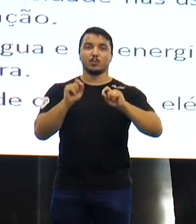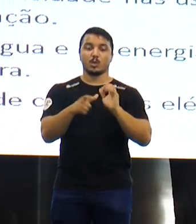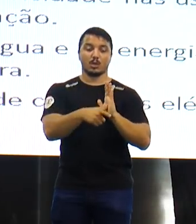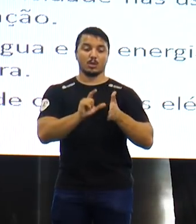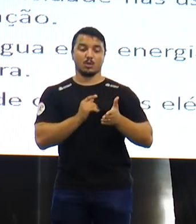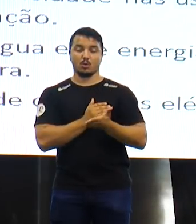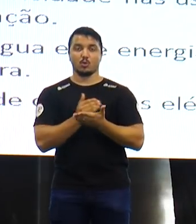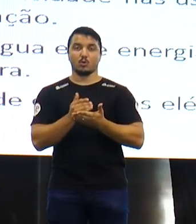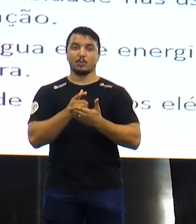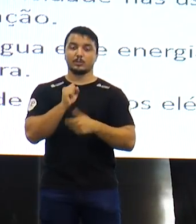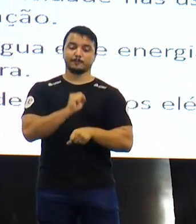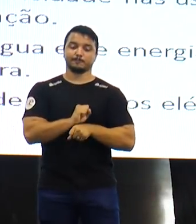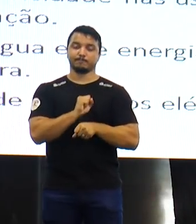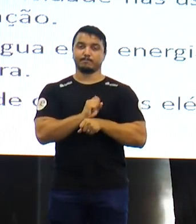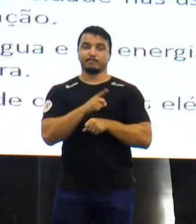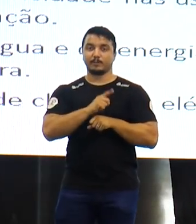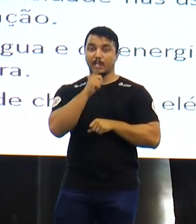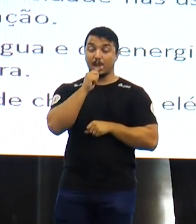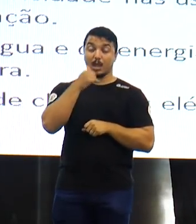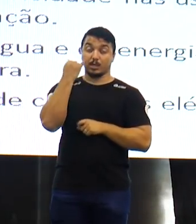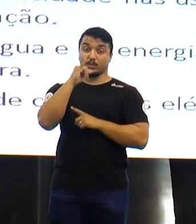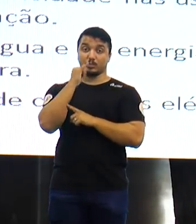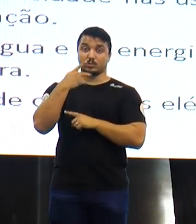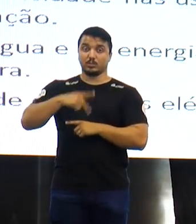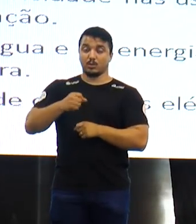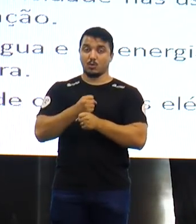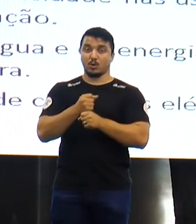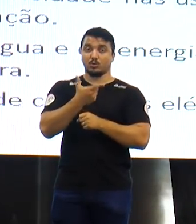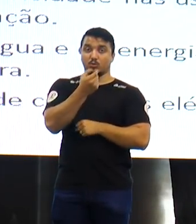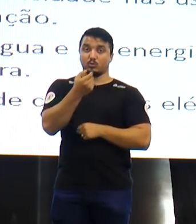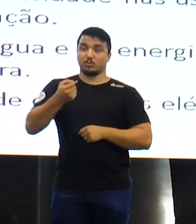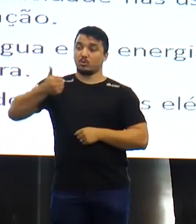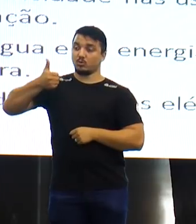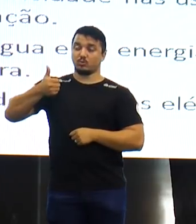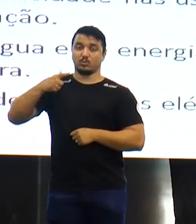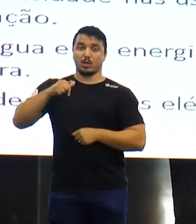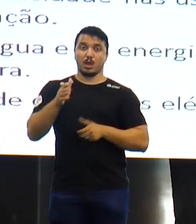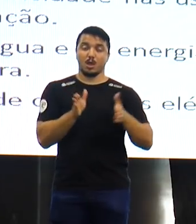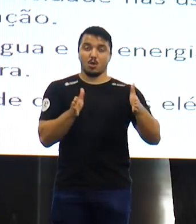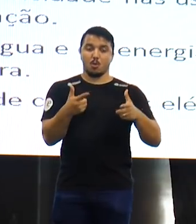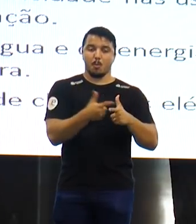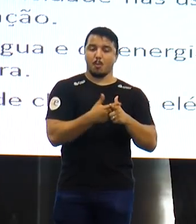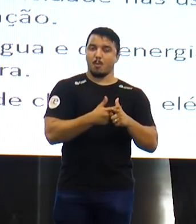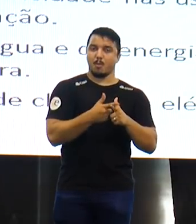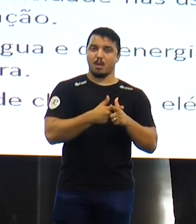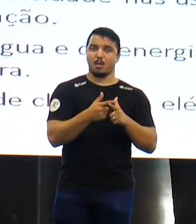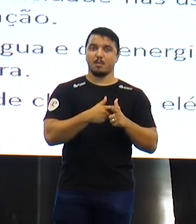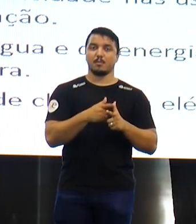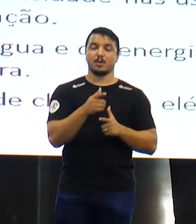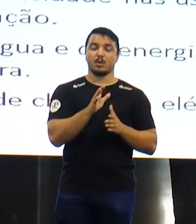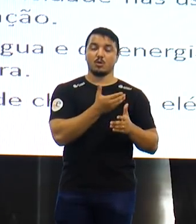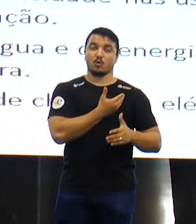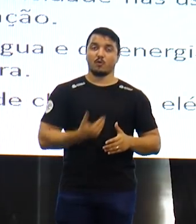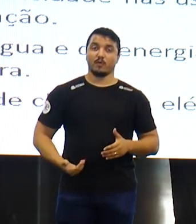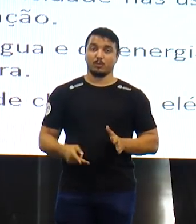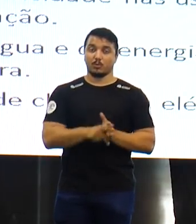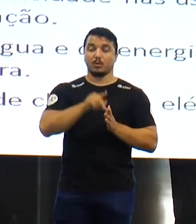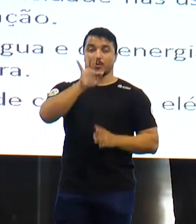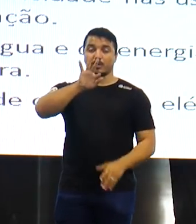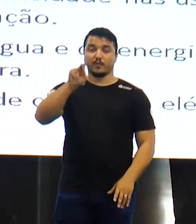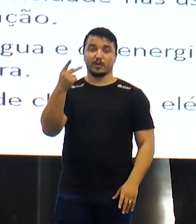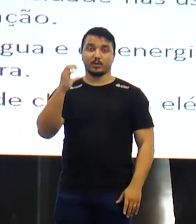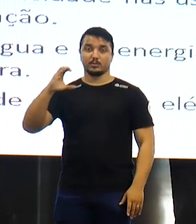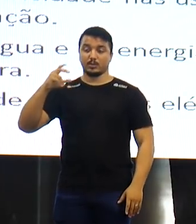do início do racionamento do consumo de energia elétrica em 2001, crise do governo Fernando Henrique Cardoso. No Brasil, a relação